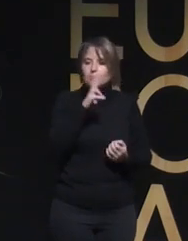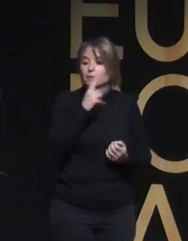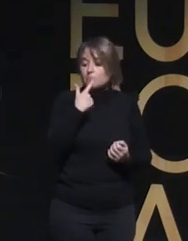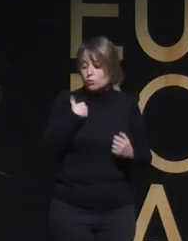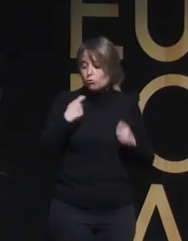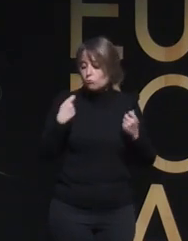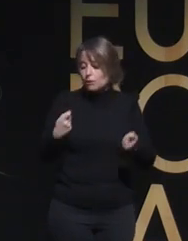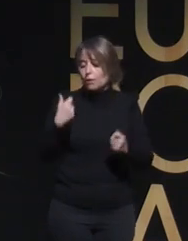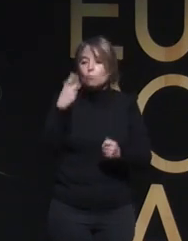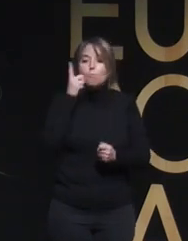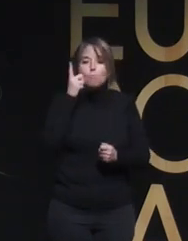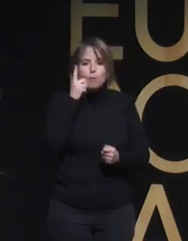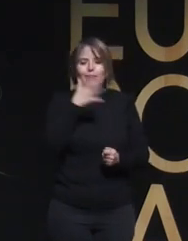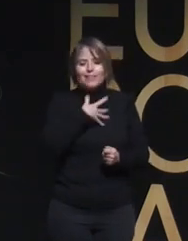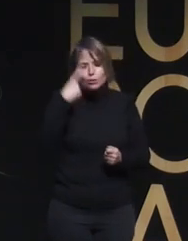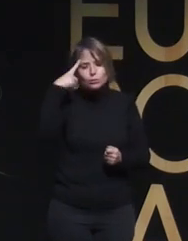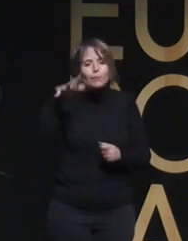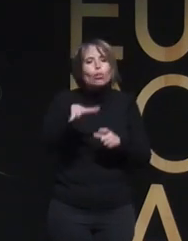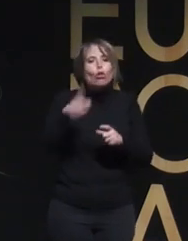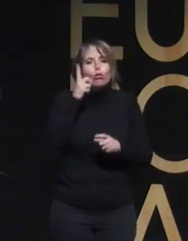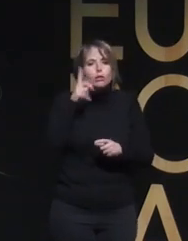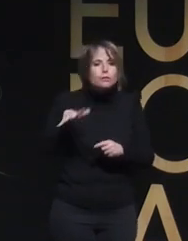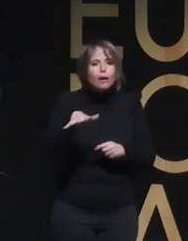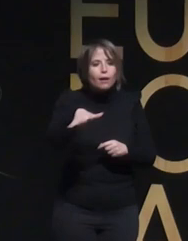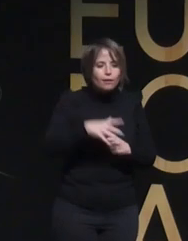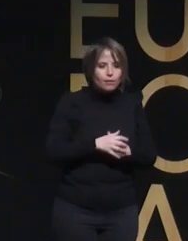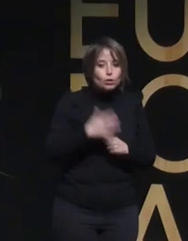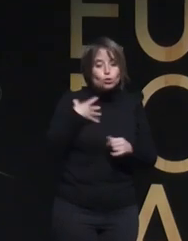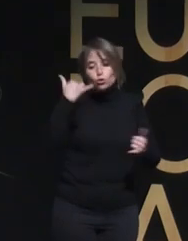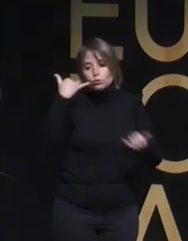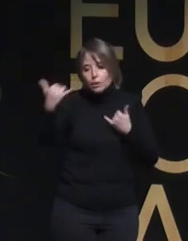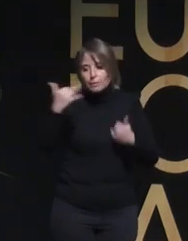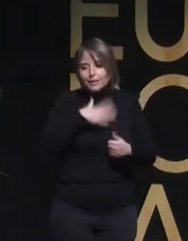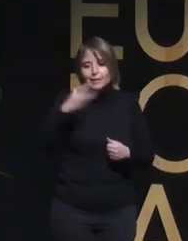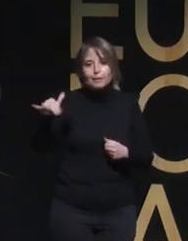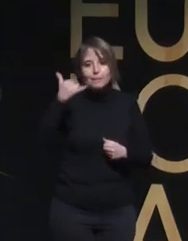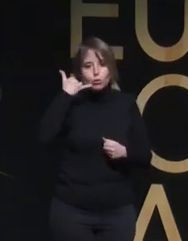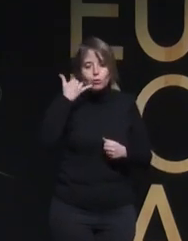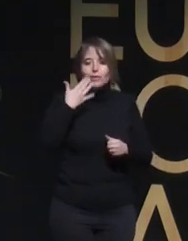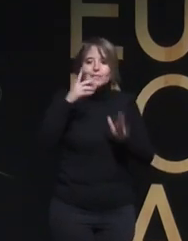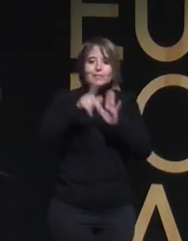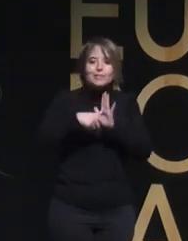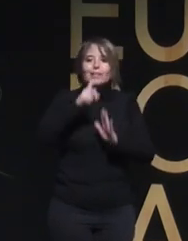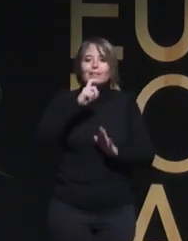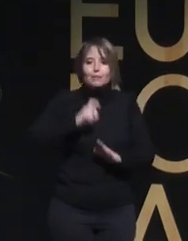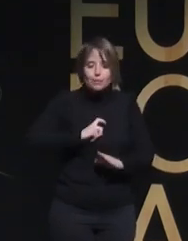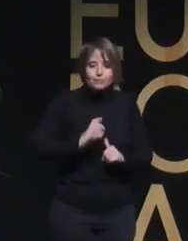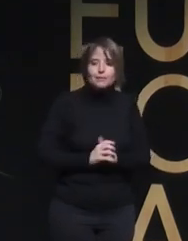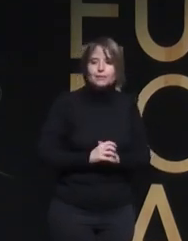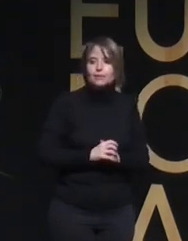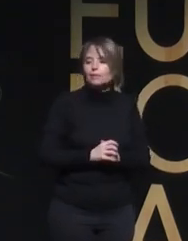le he dejado el móvil porque quiero saber dónde está. Yo le quiero llamar y que coja el móvil. Y si va a llegar tarde, que me pueda escribir o me pueda llamar,